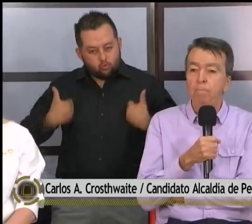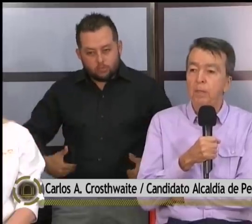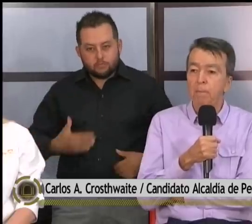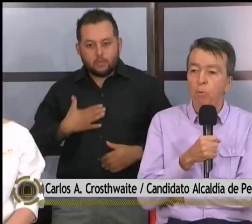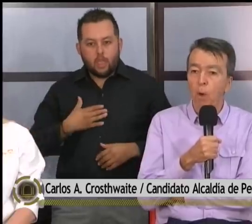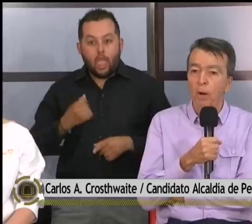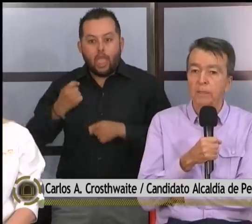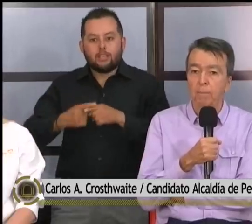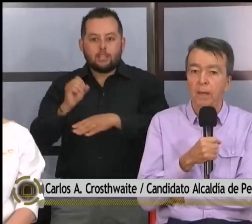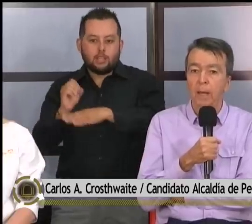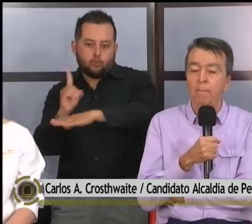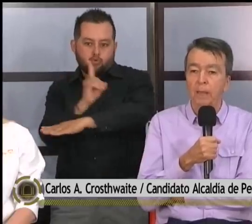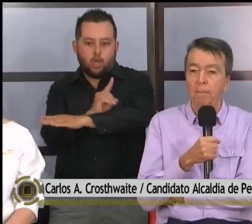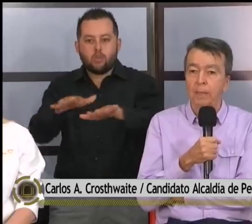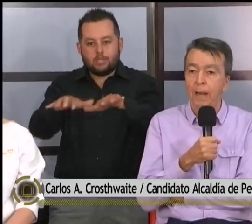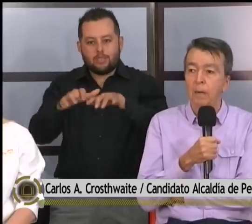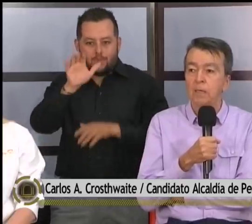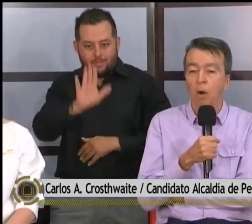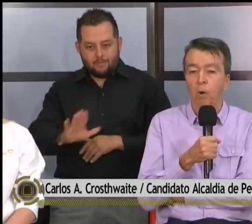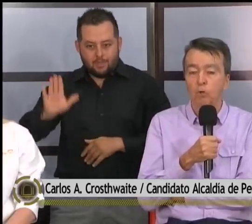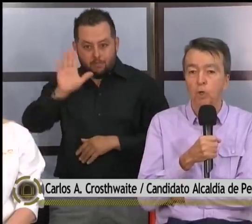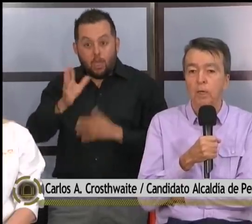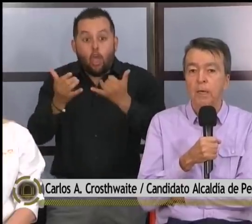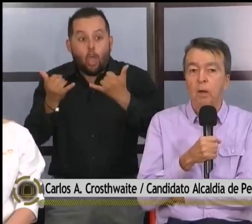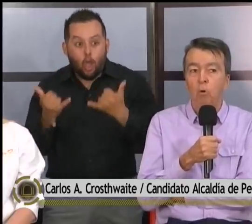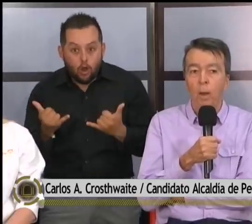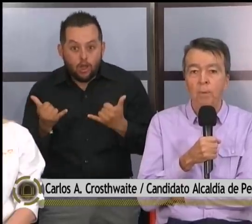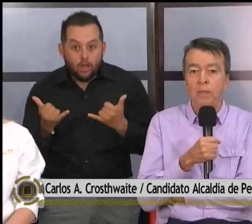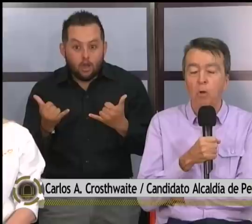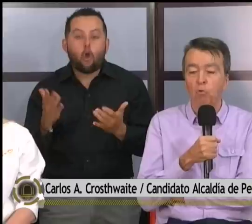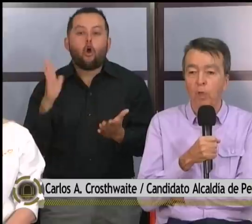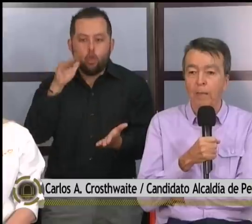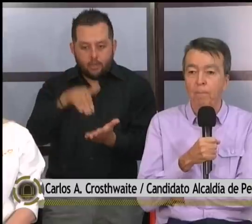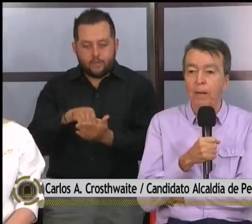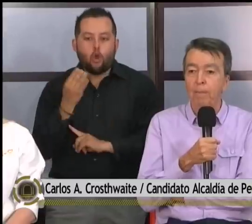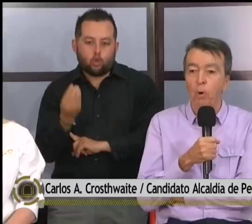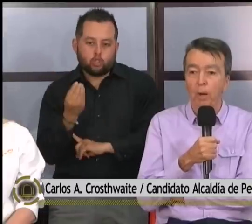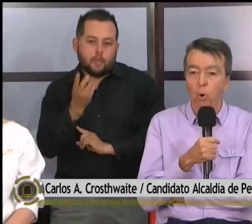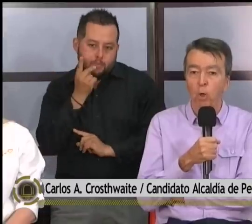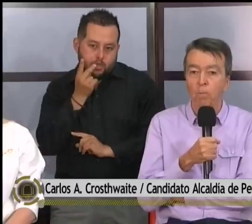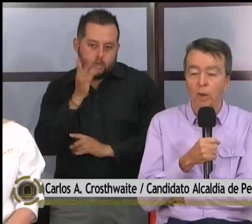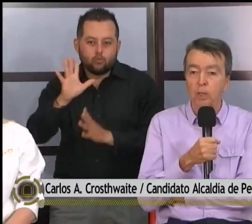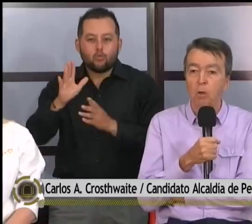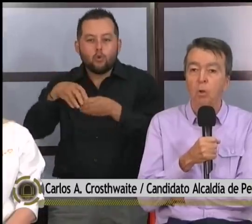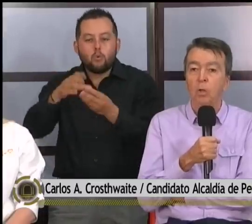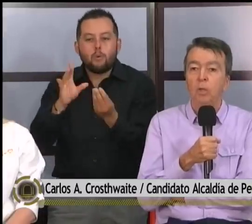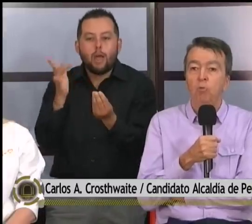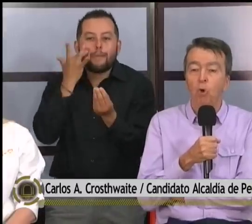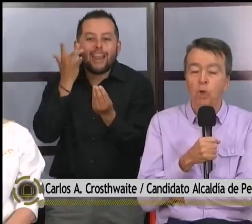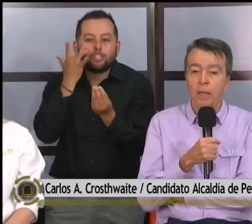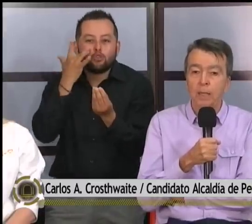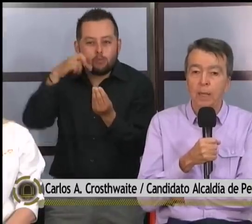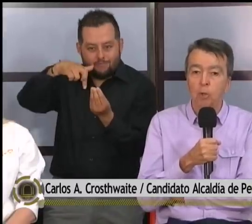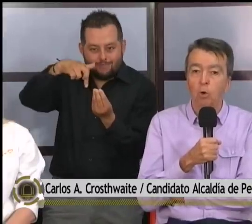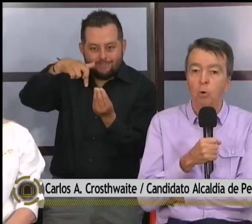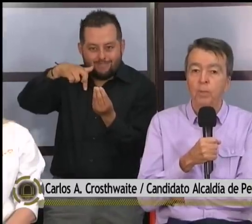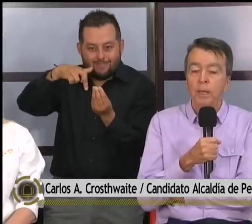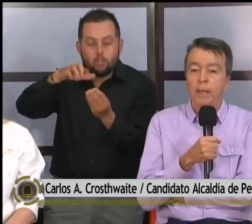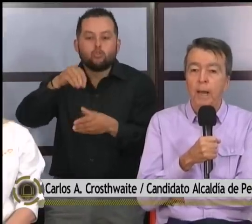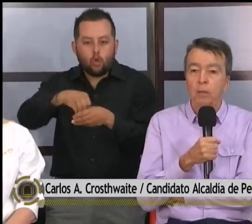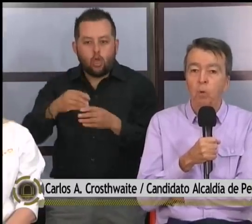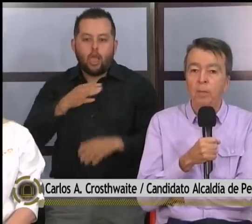fui diputado a la Asamblea Departamental y ahora soy nuevamente concejal de Pereira por el Polo Democrático. Soy